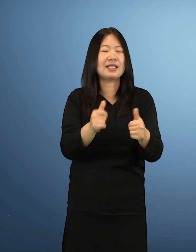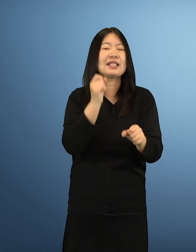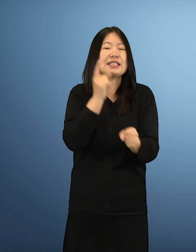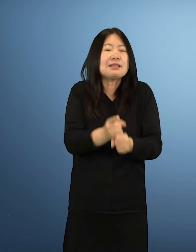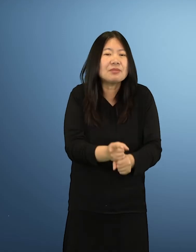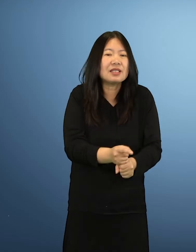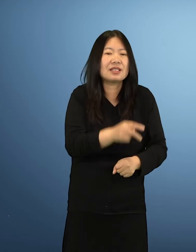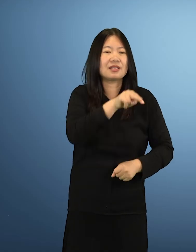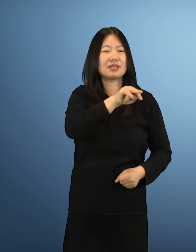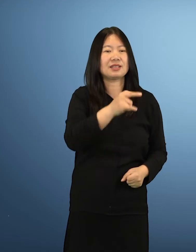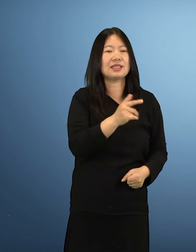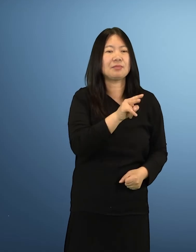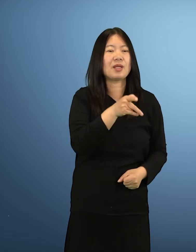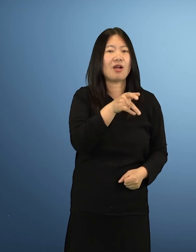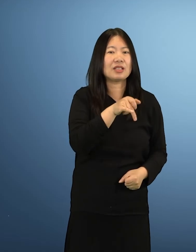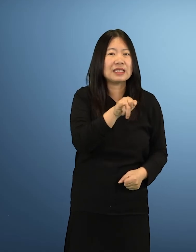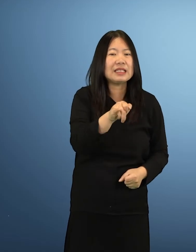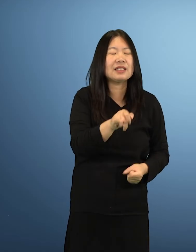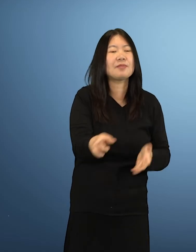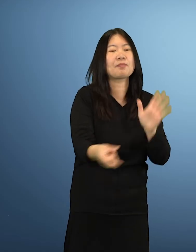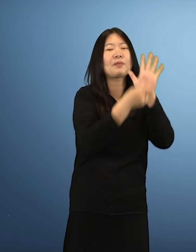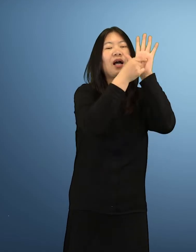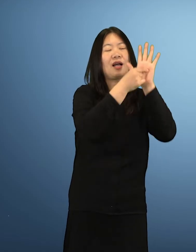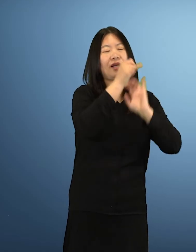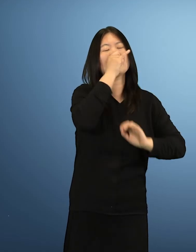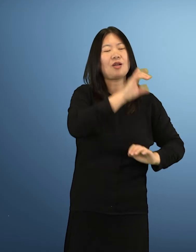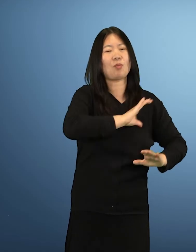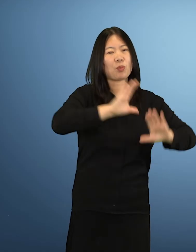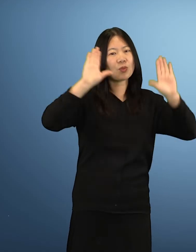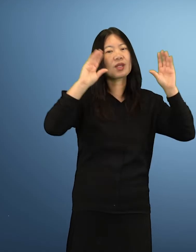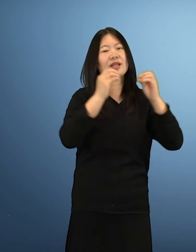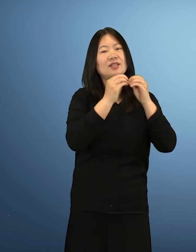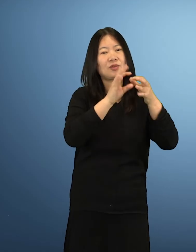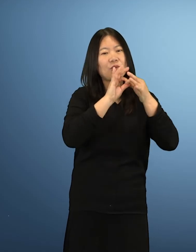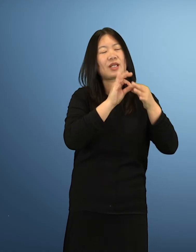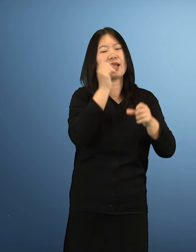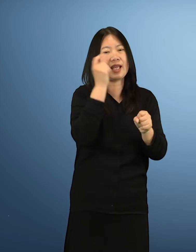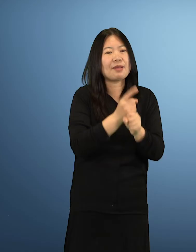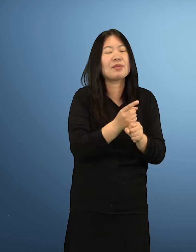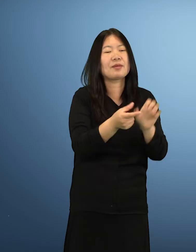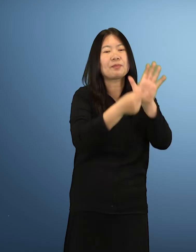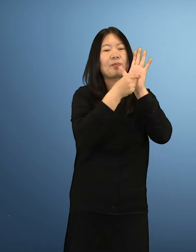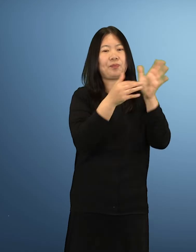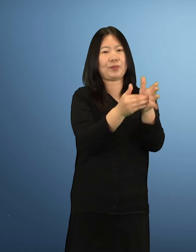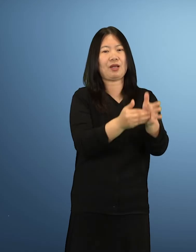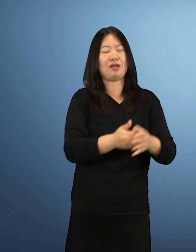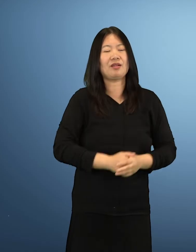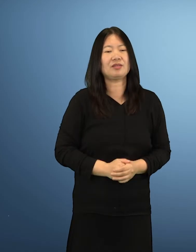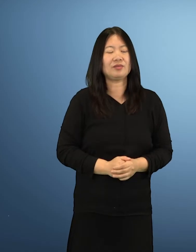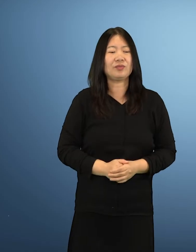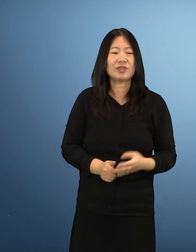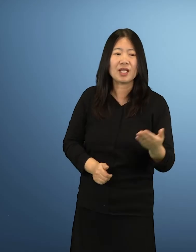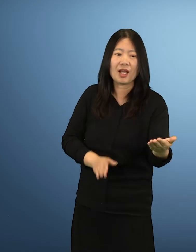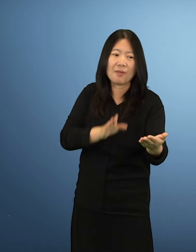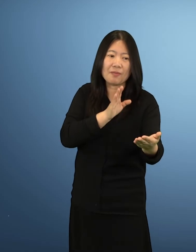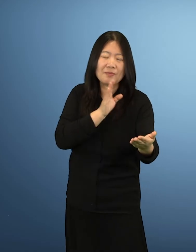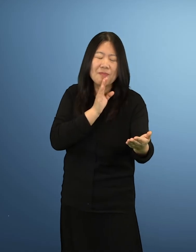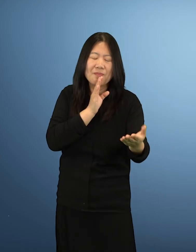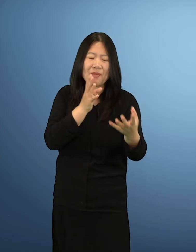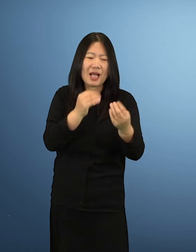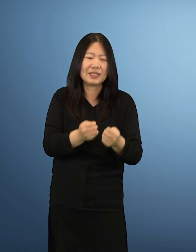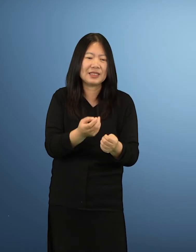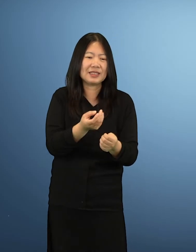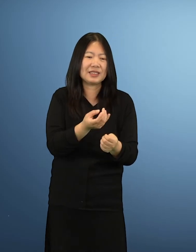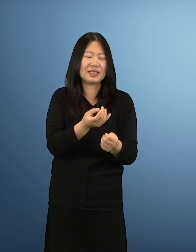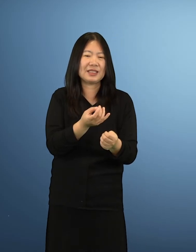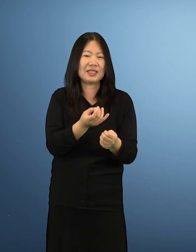신명기서에서 이미 예고했던 거죠. 모세의 글을 통해서. 내가 많은 종자를 들에